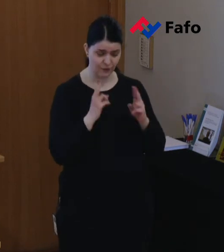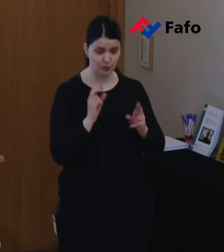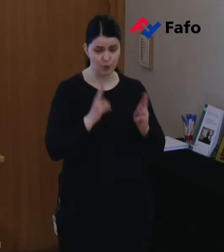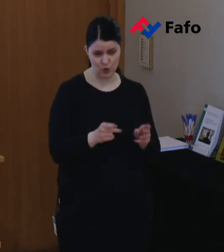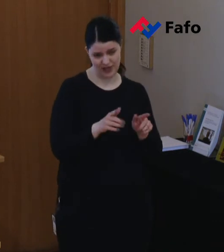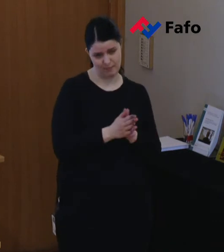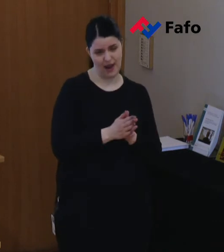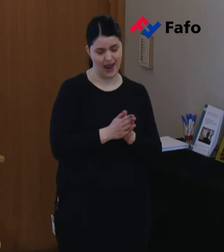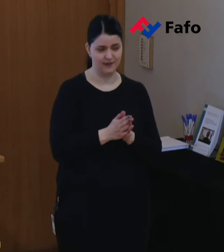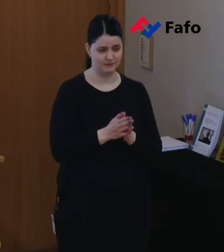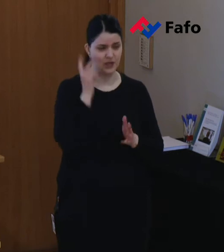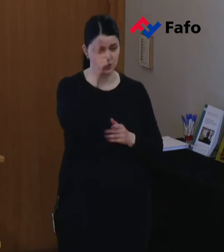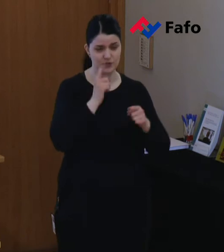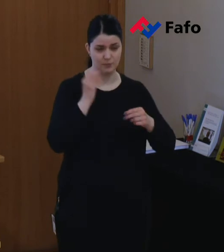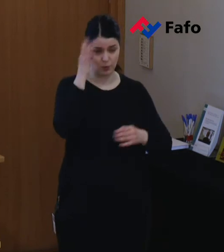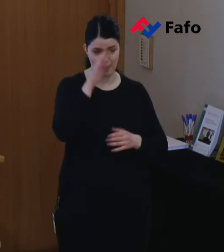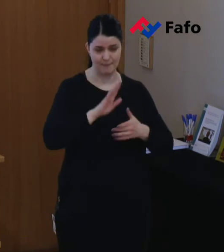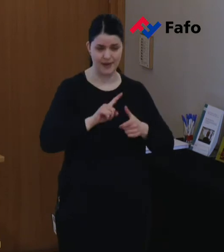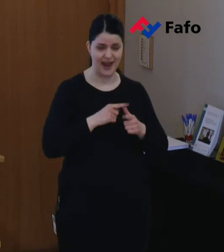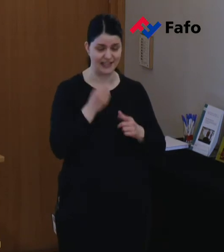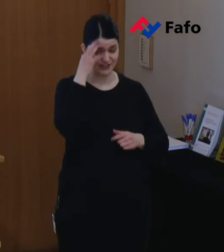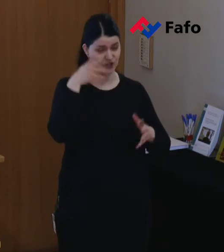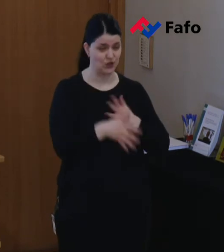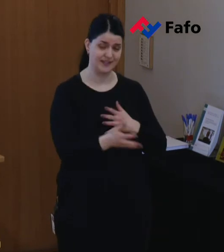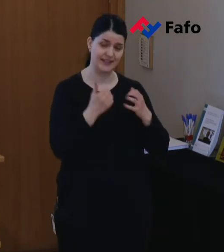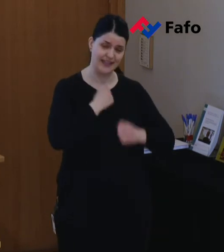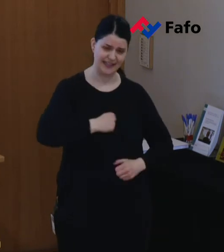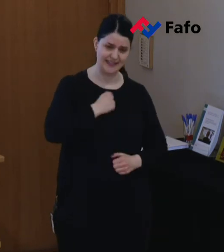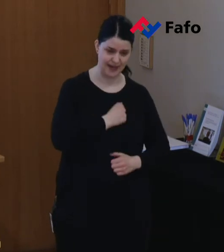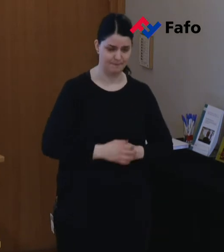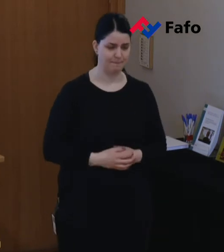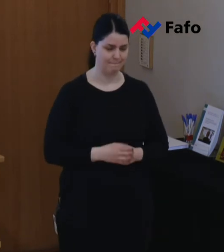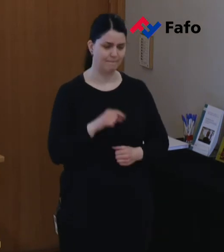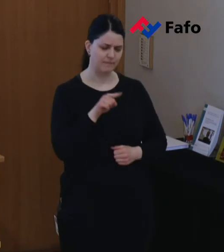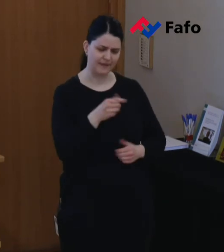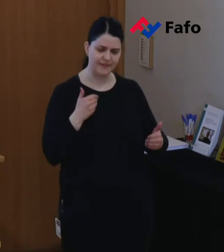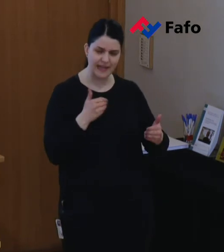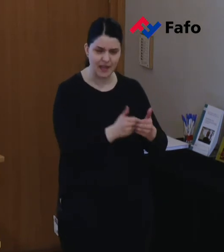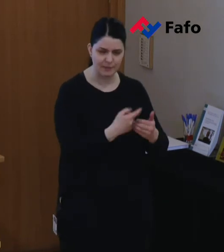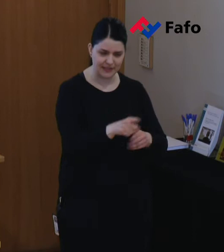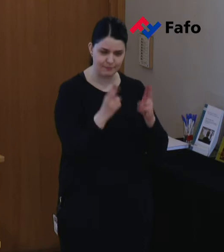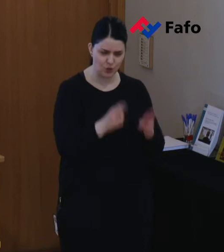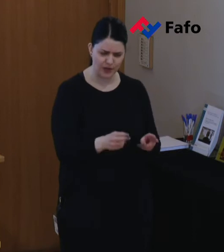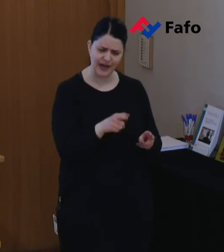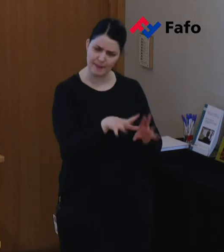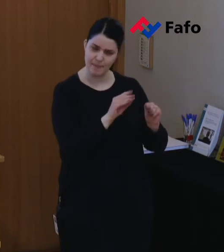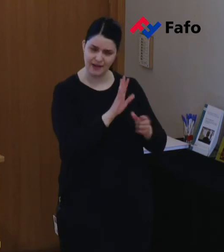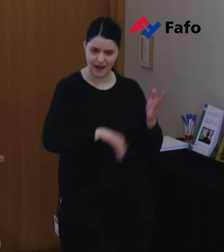og eller psykiske lidelser? Og når denne tilnærmingen brukeren på en bedre måte enn